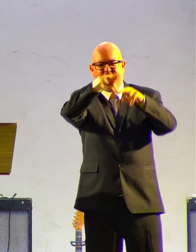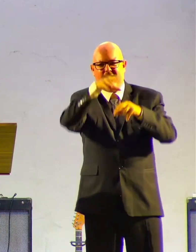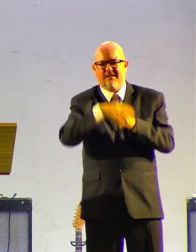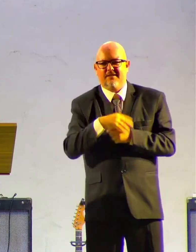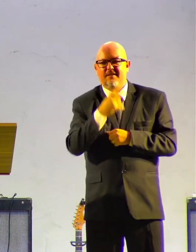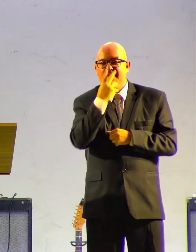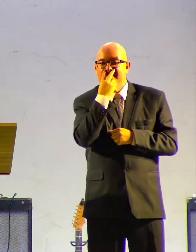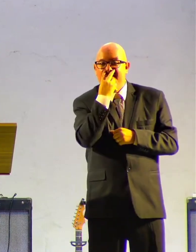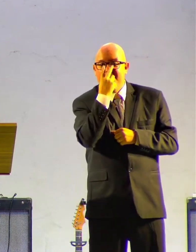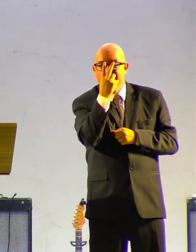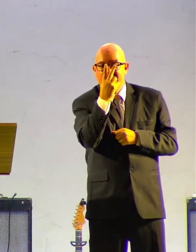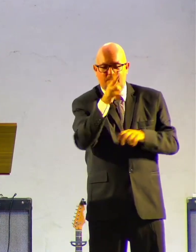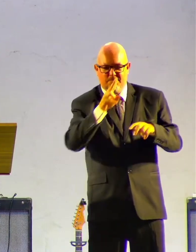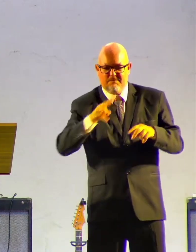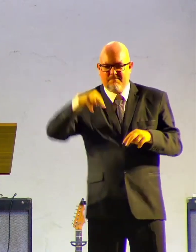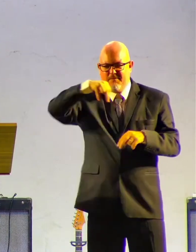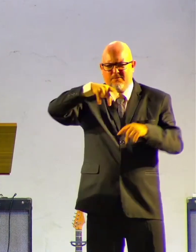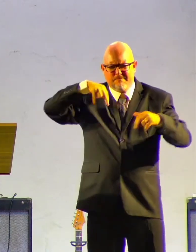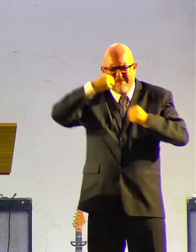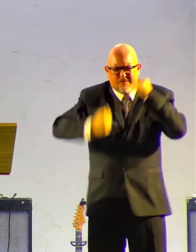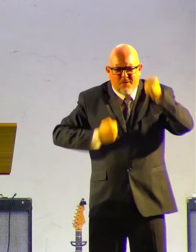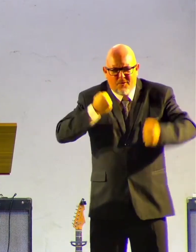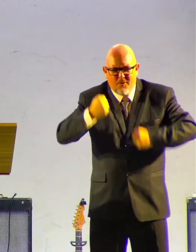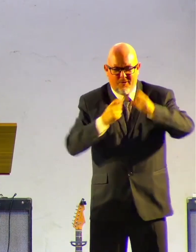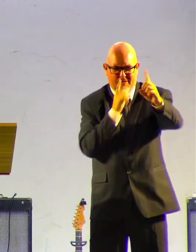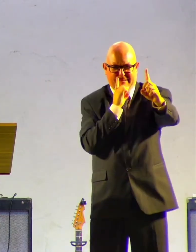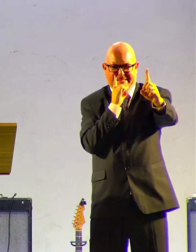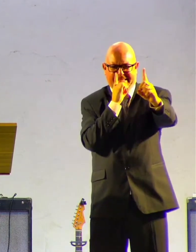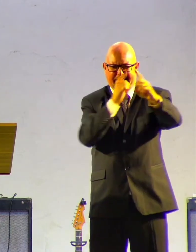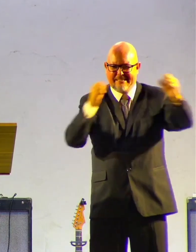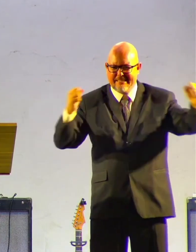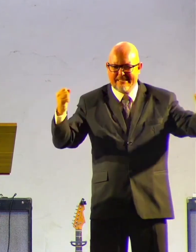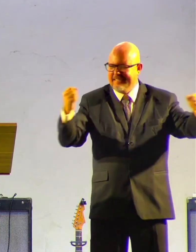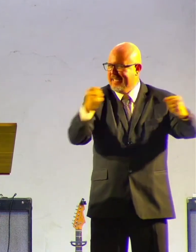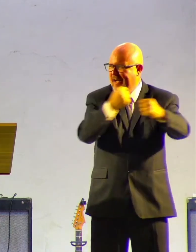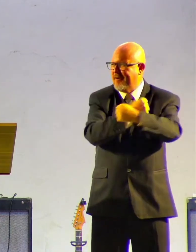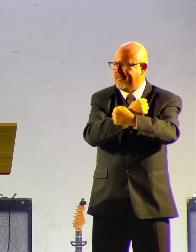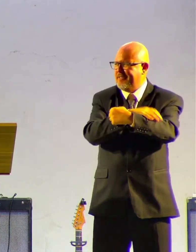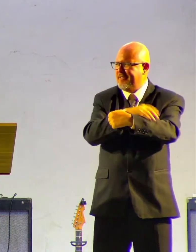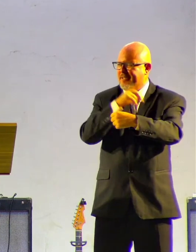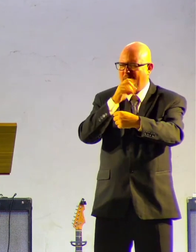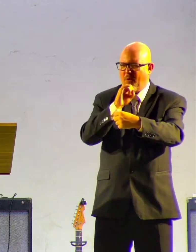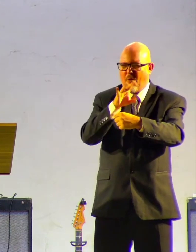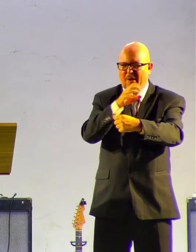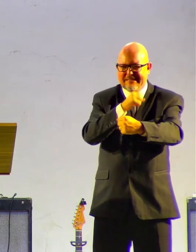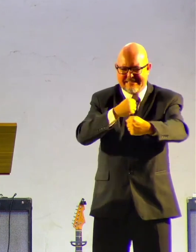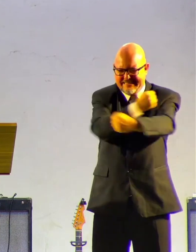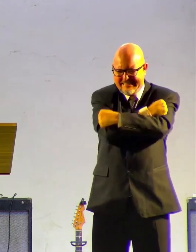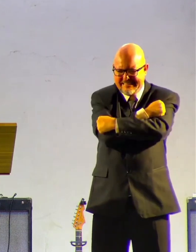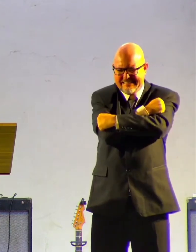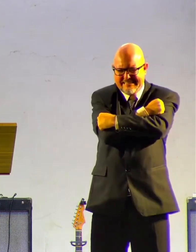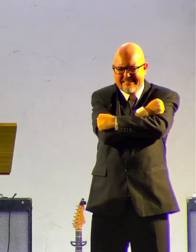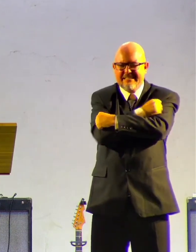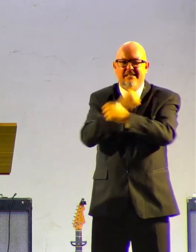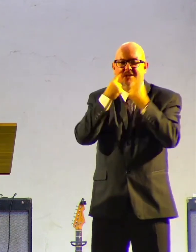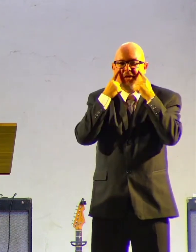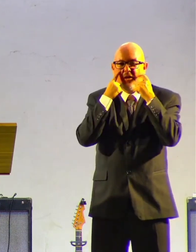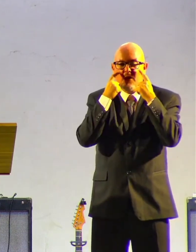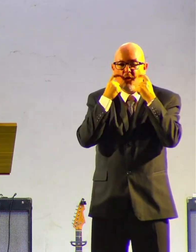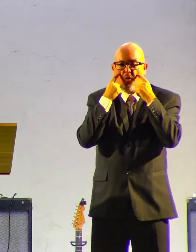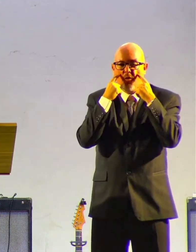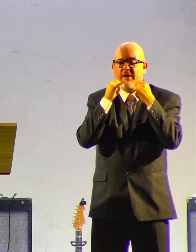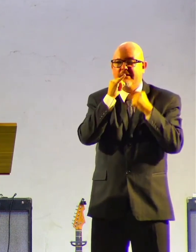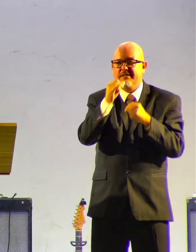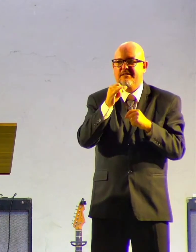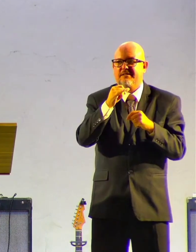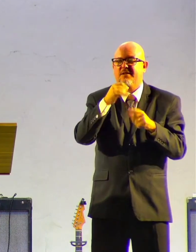Quando ele me viu entrando, ele se levantou, correu na minha direção, me agarrou pelos braços, quase que me tira do chão, e com lágrimas nos